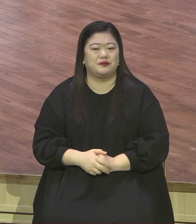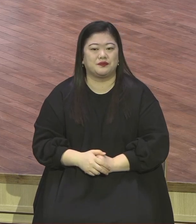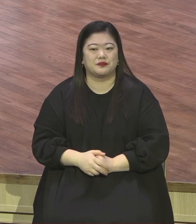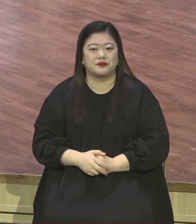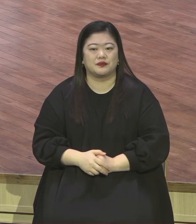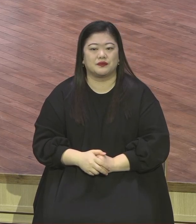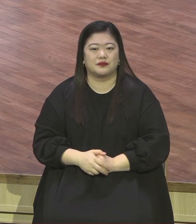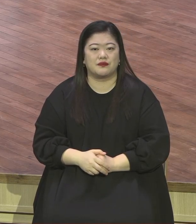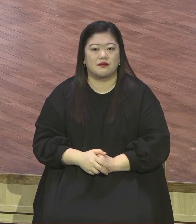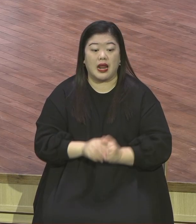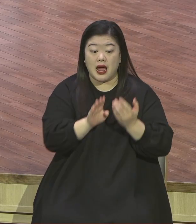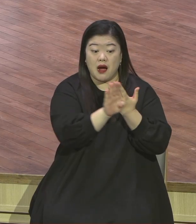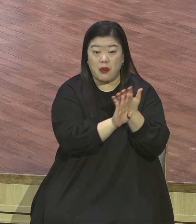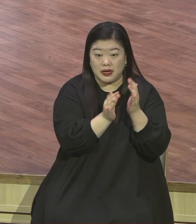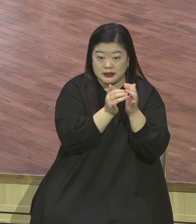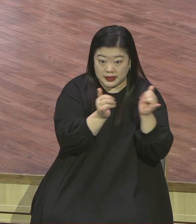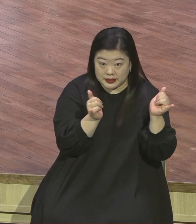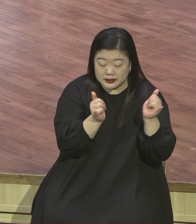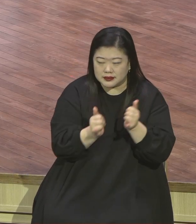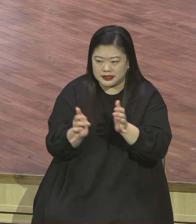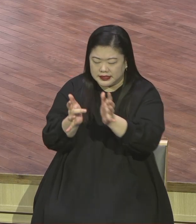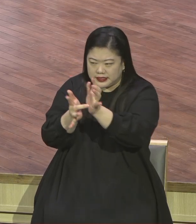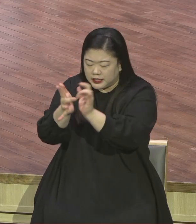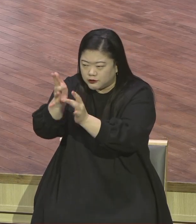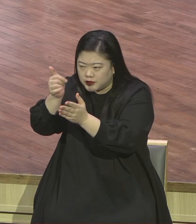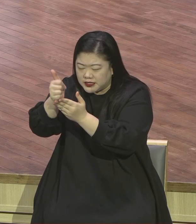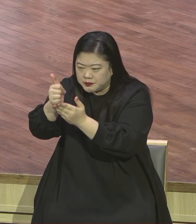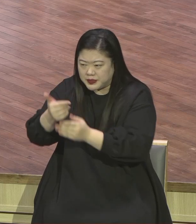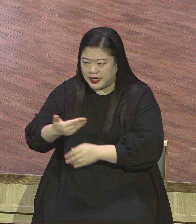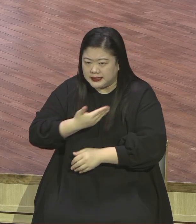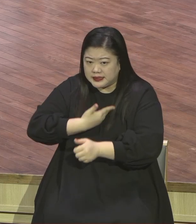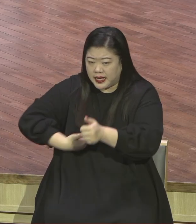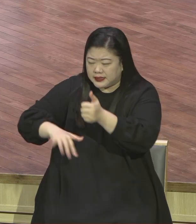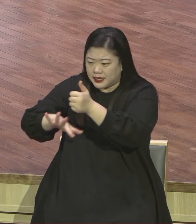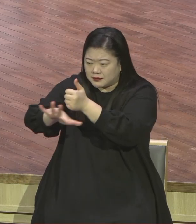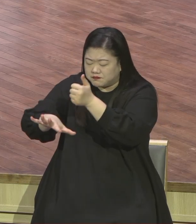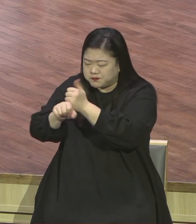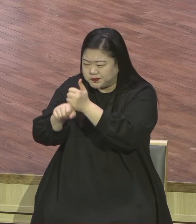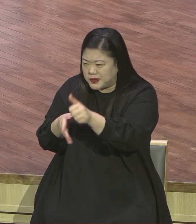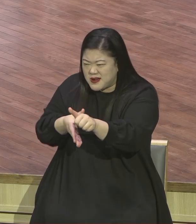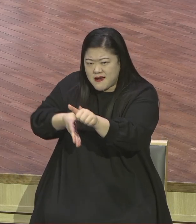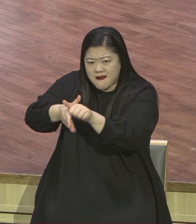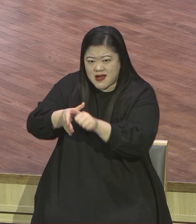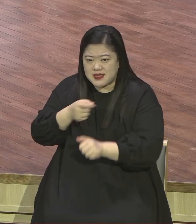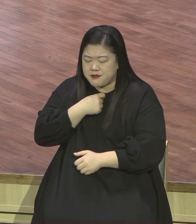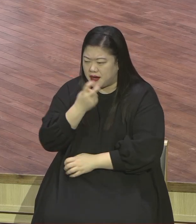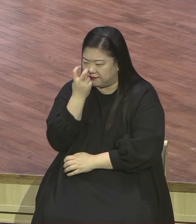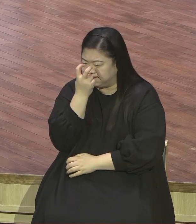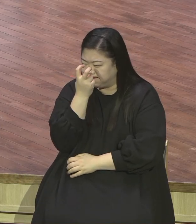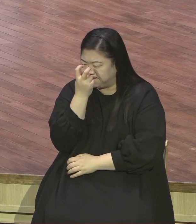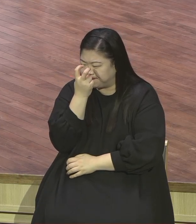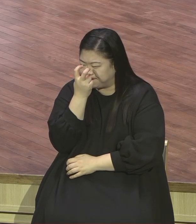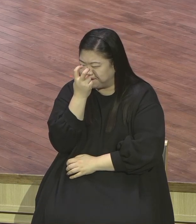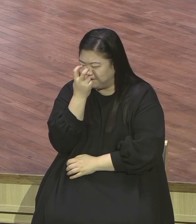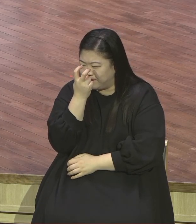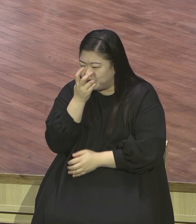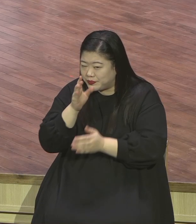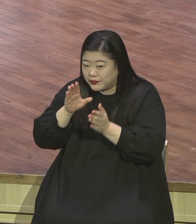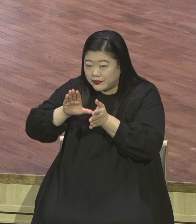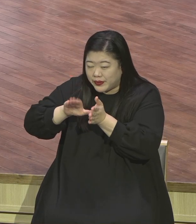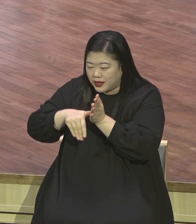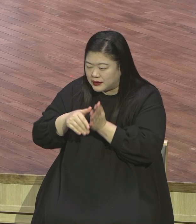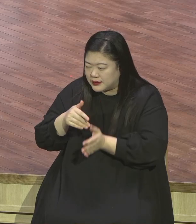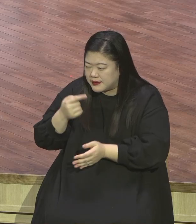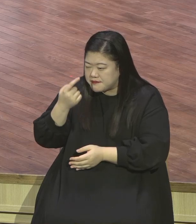따라다니면서 관찰하던 바리샌들에게 꼿토리가 잡히는 사건이었습니다.